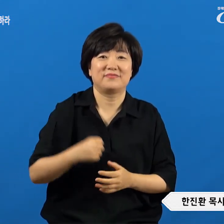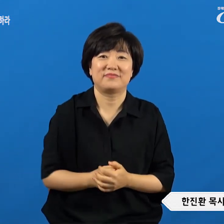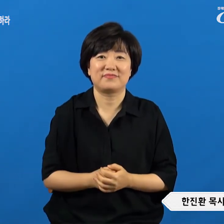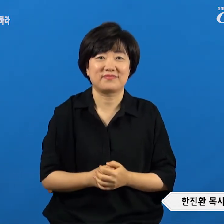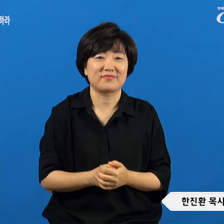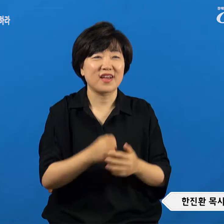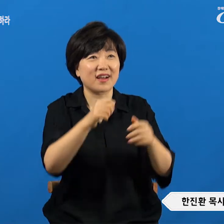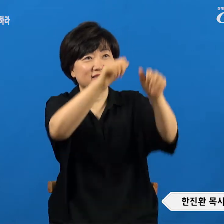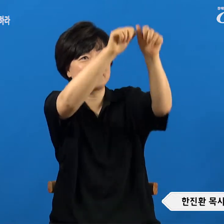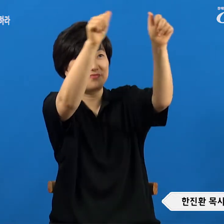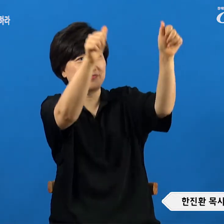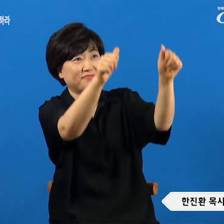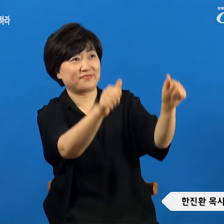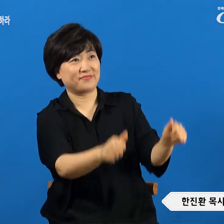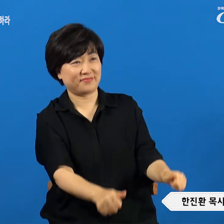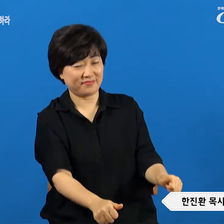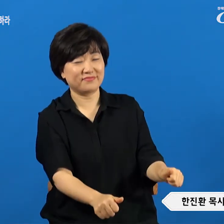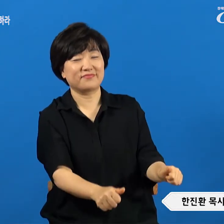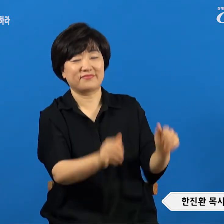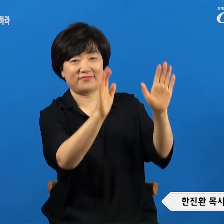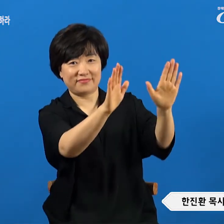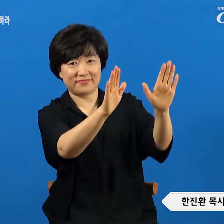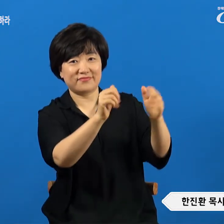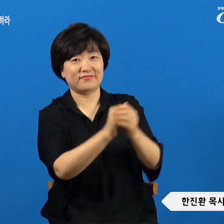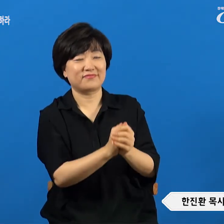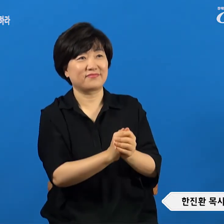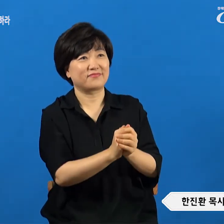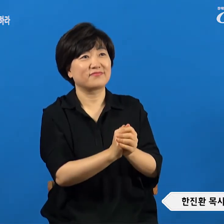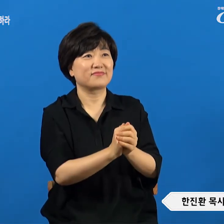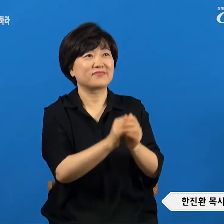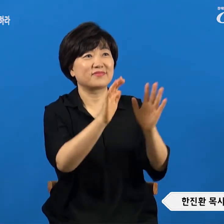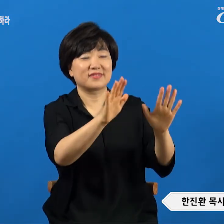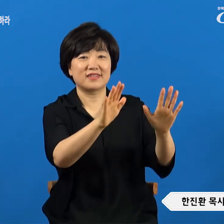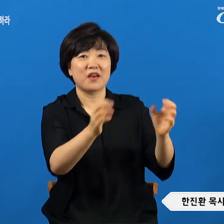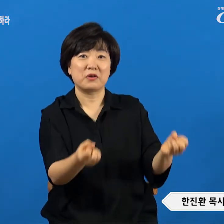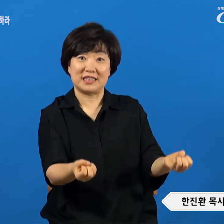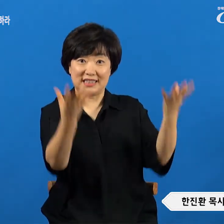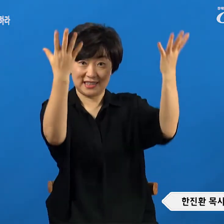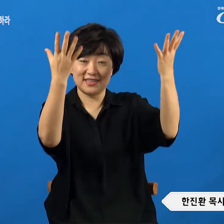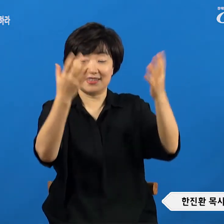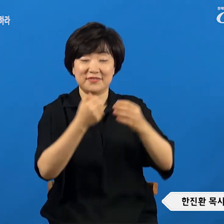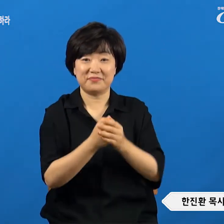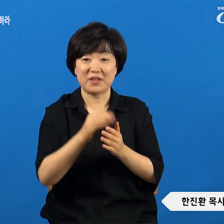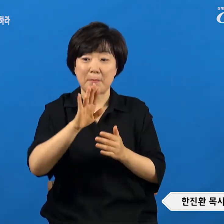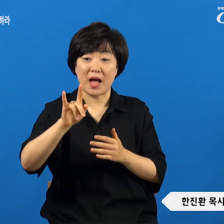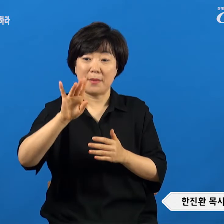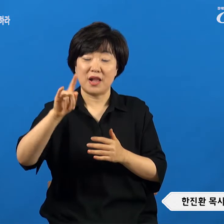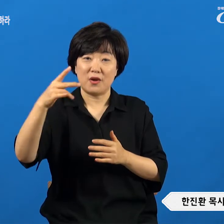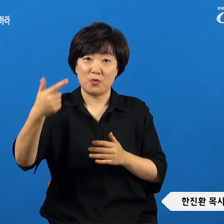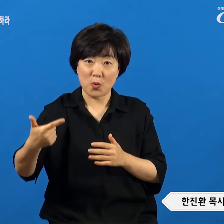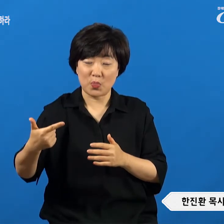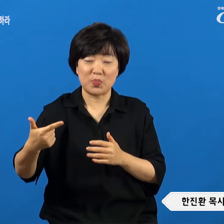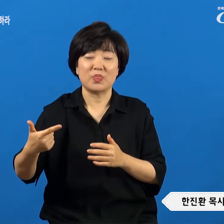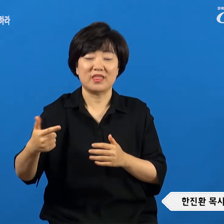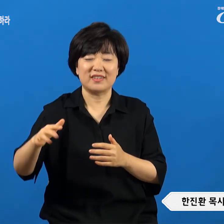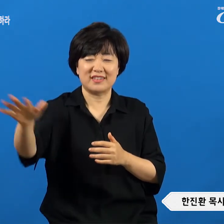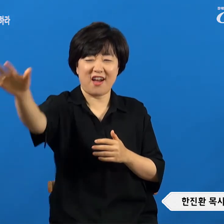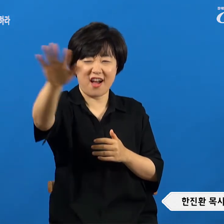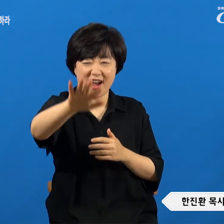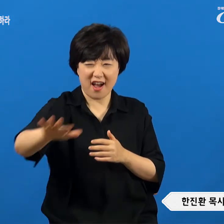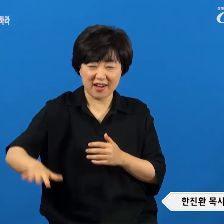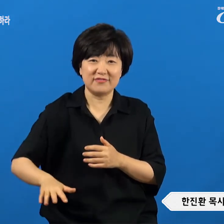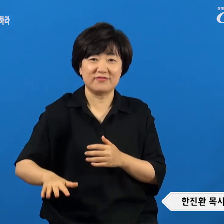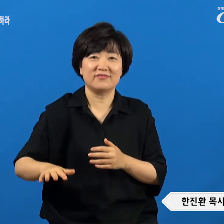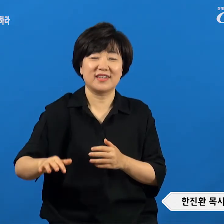신상을 세워놓고 화려한 낙성식을 거행합니다. 바벨론 전역에서 온갖 직책을 가진